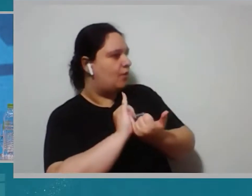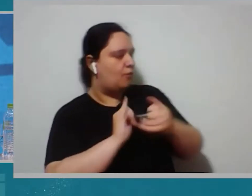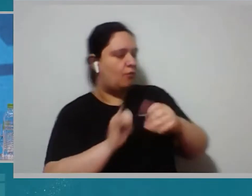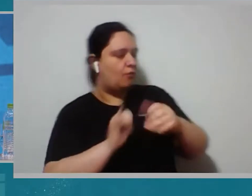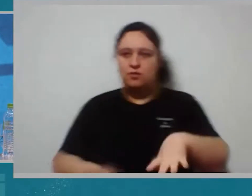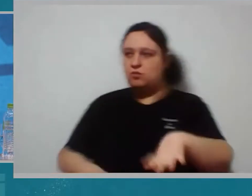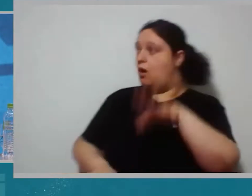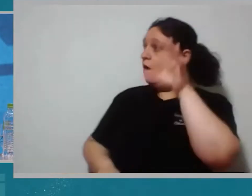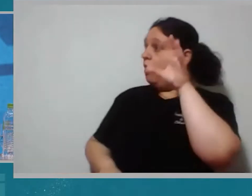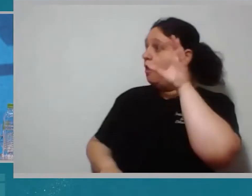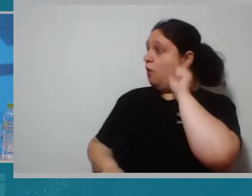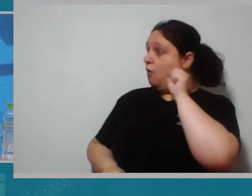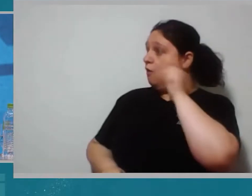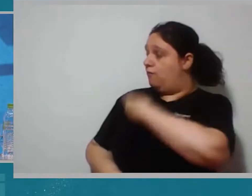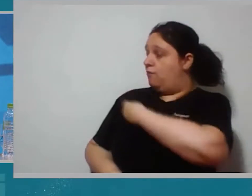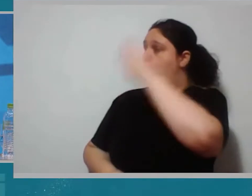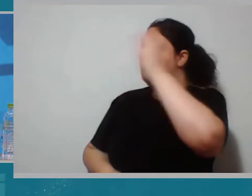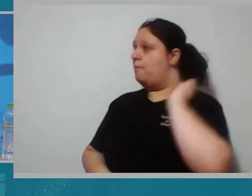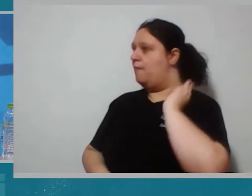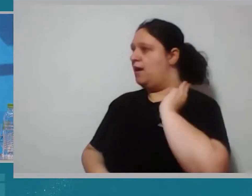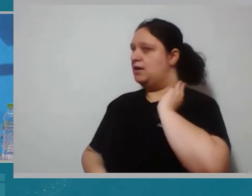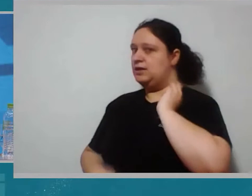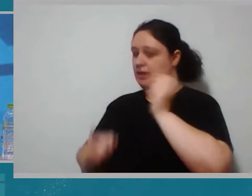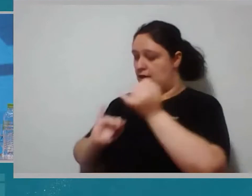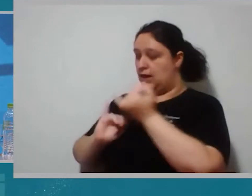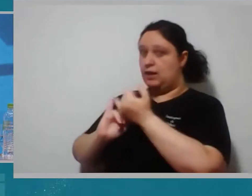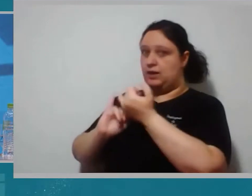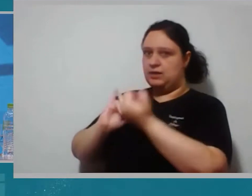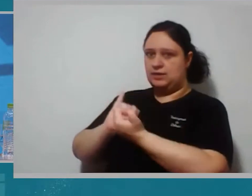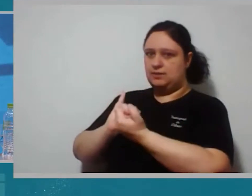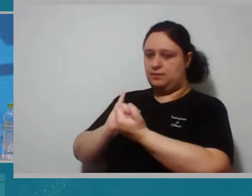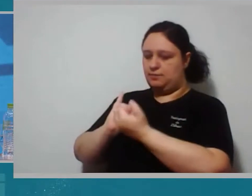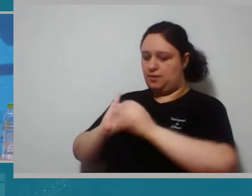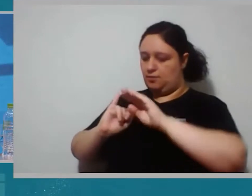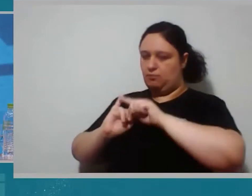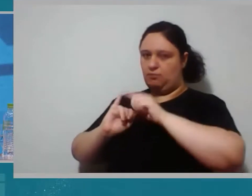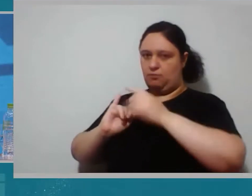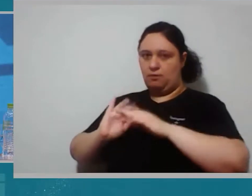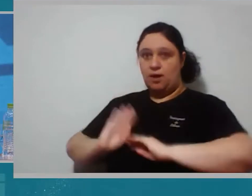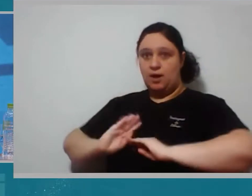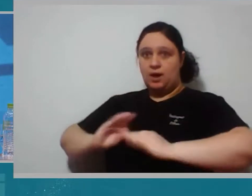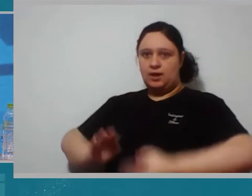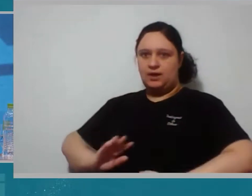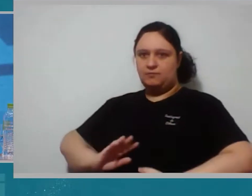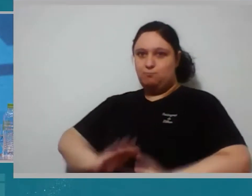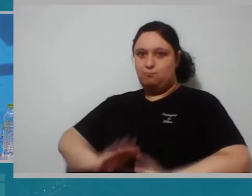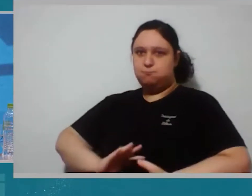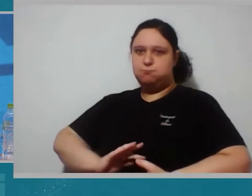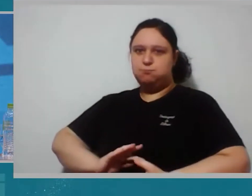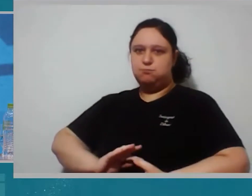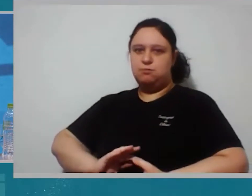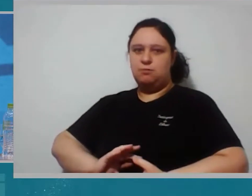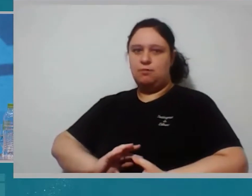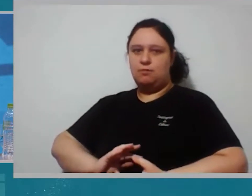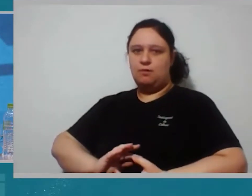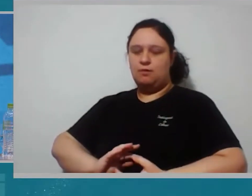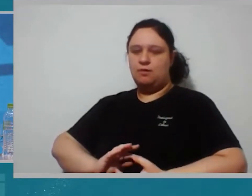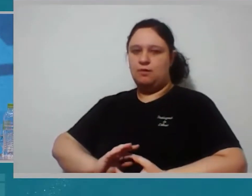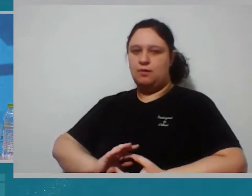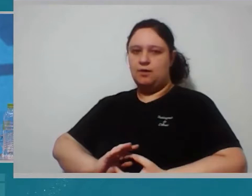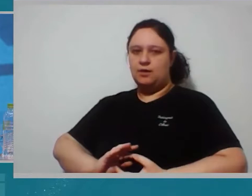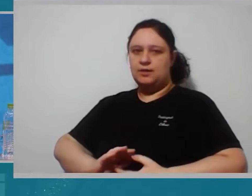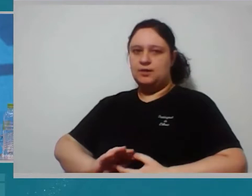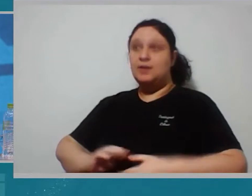Maria, a criança lhe estremeceu no ventre. Então,